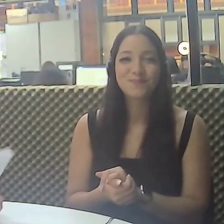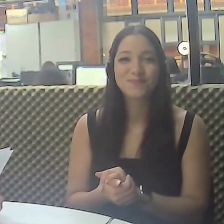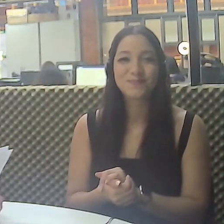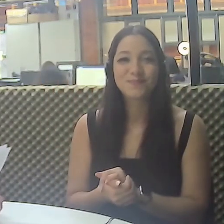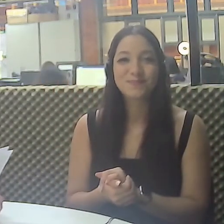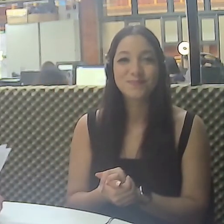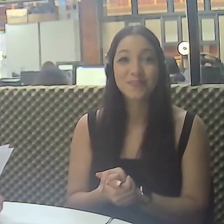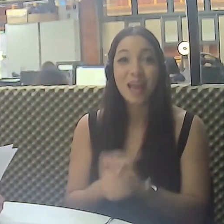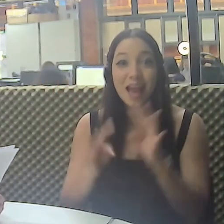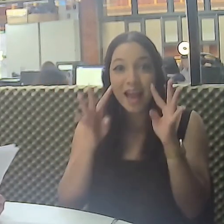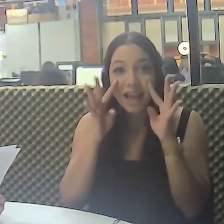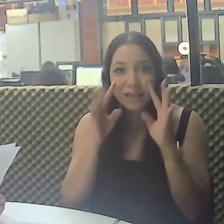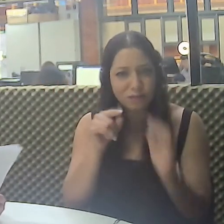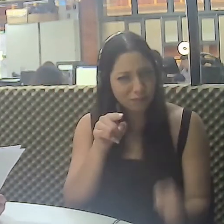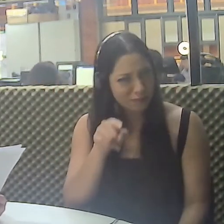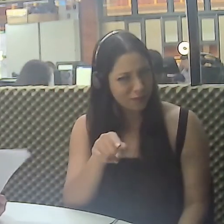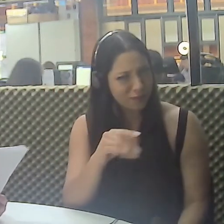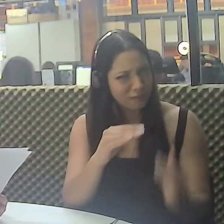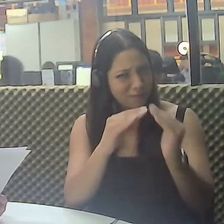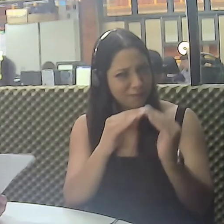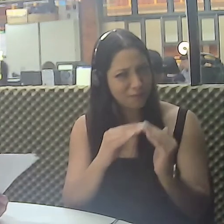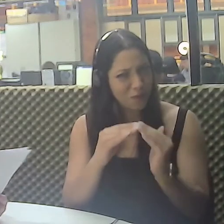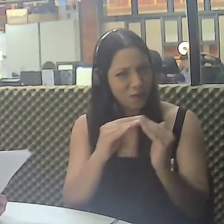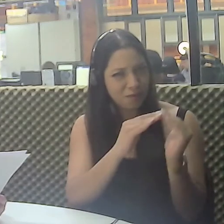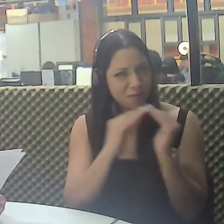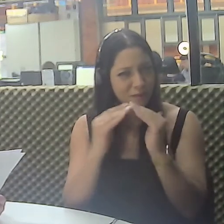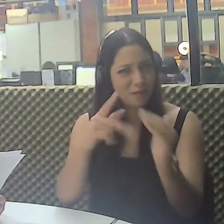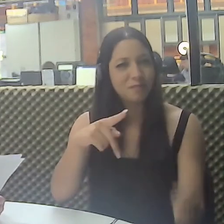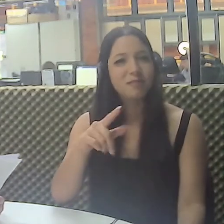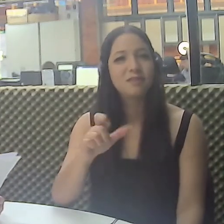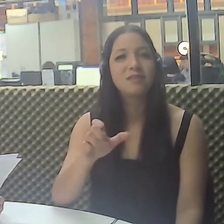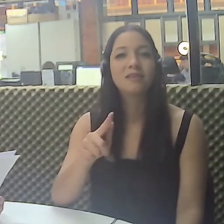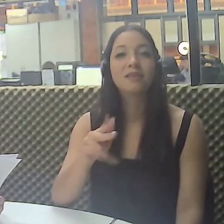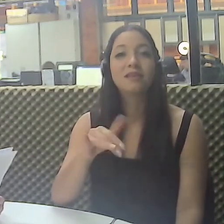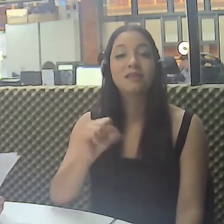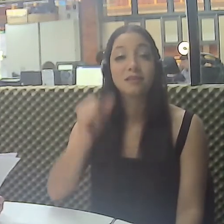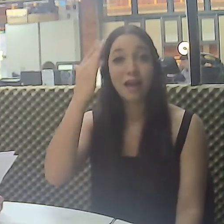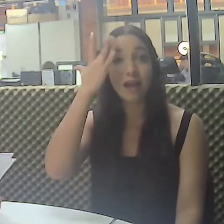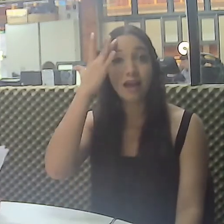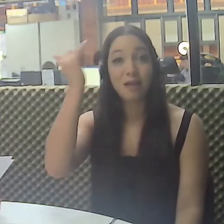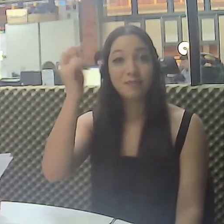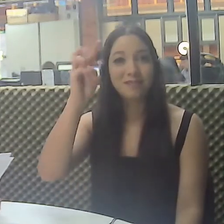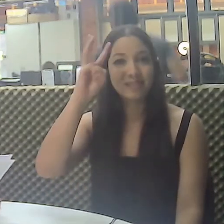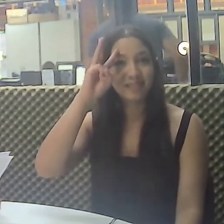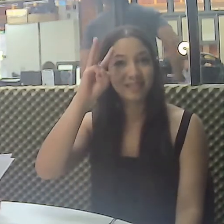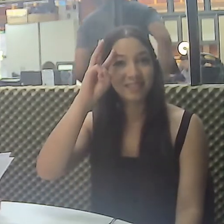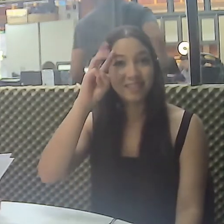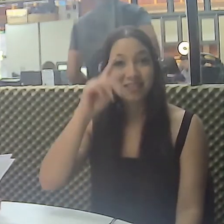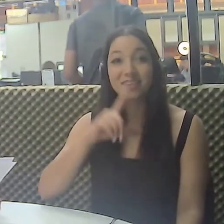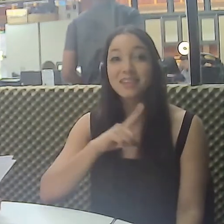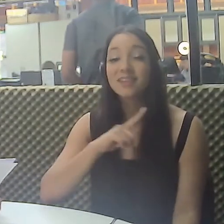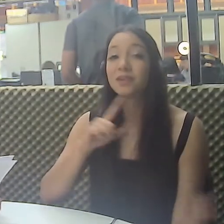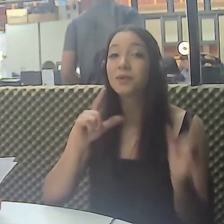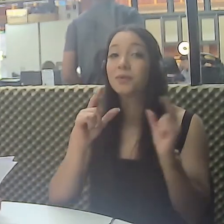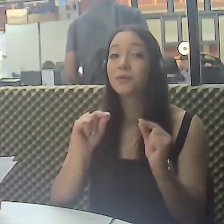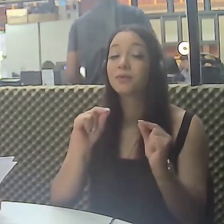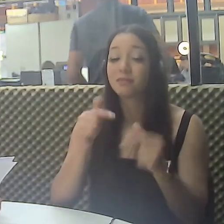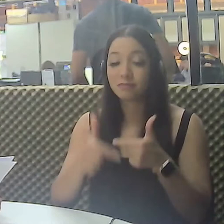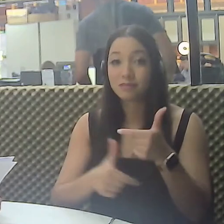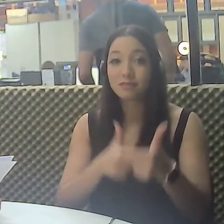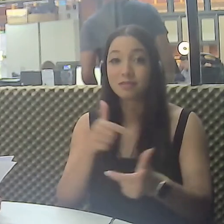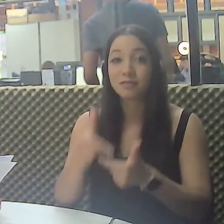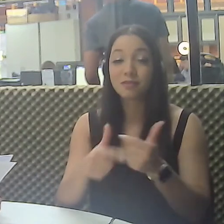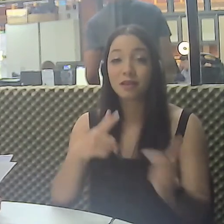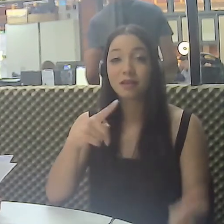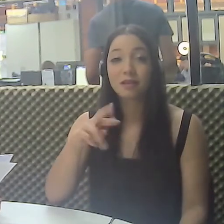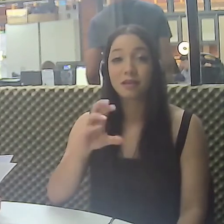notícias. Atenção você que reside no bairro Pequis. A partir de amanhã, terça-feira, você terá à disposição os serviços do